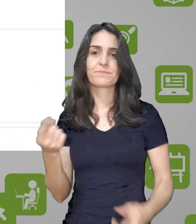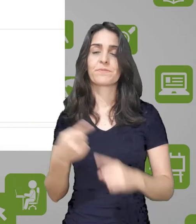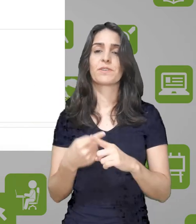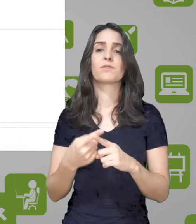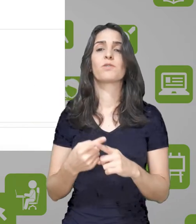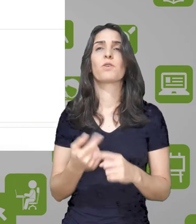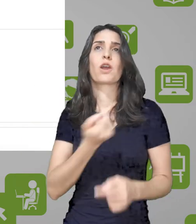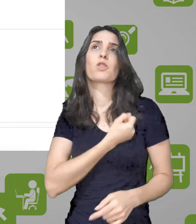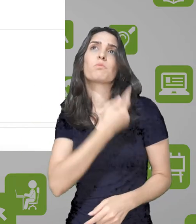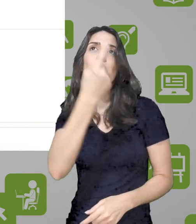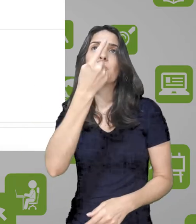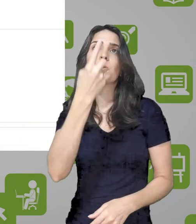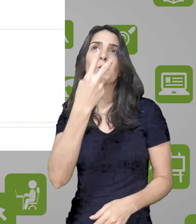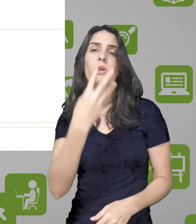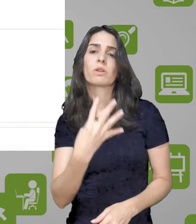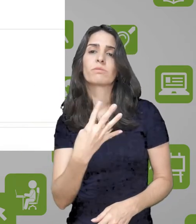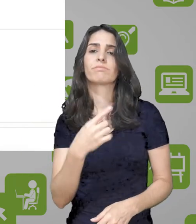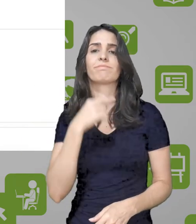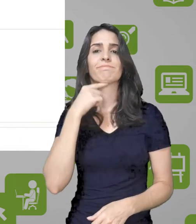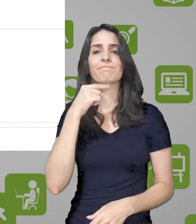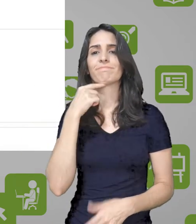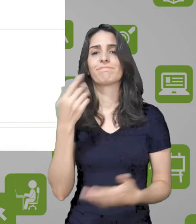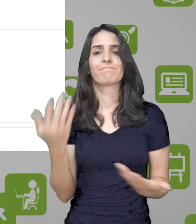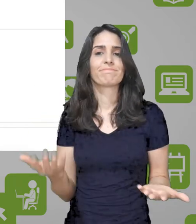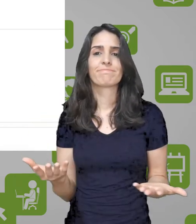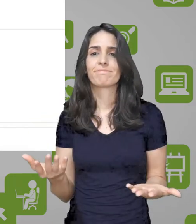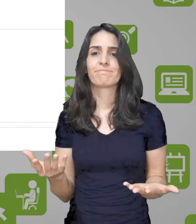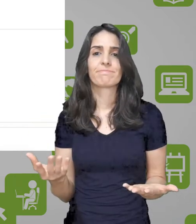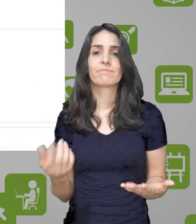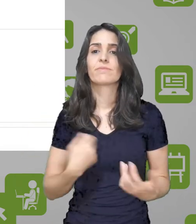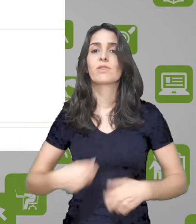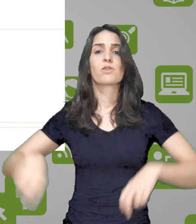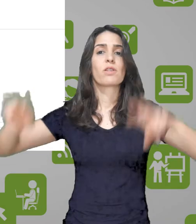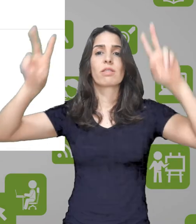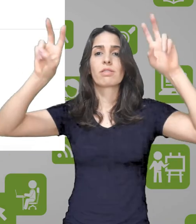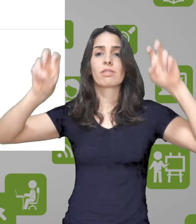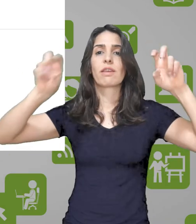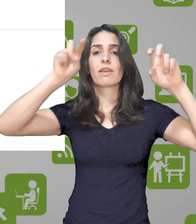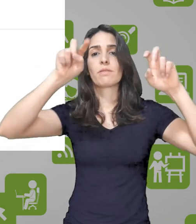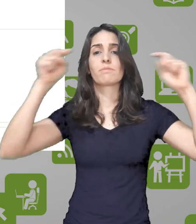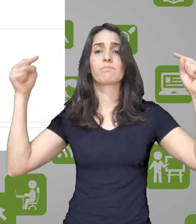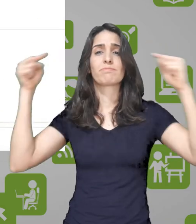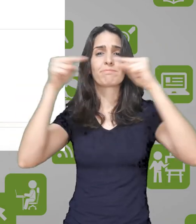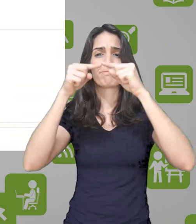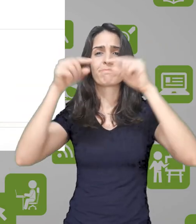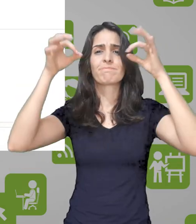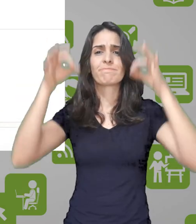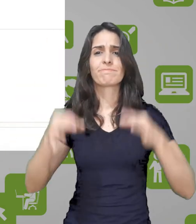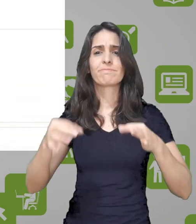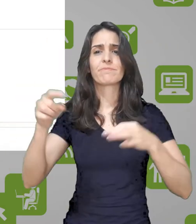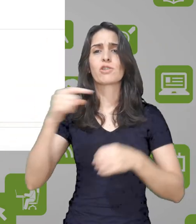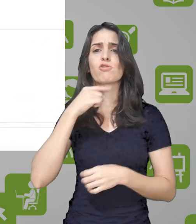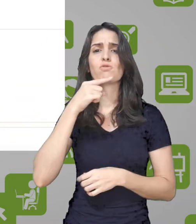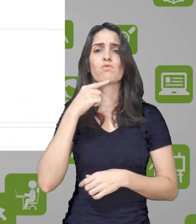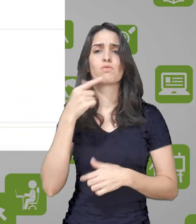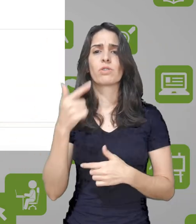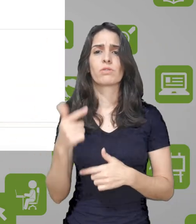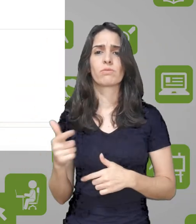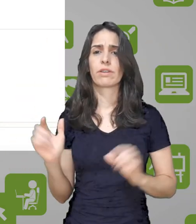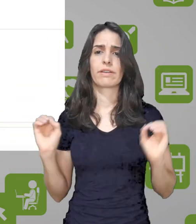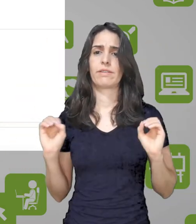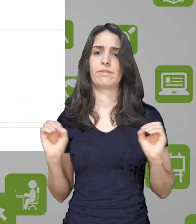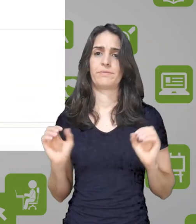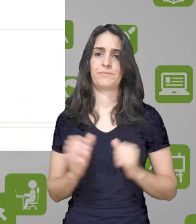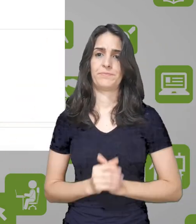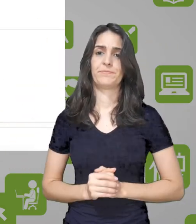Se eu colocar tarefa um tarefa dores tarefa 3 o aluno não sabe do que se trata tô em dúvida se ele